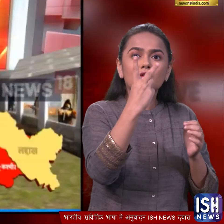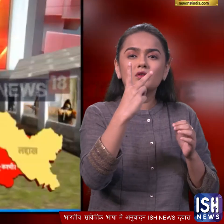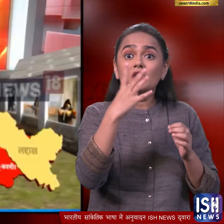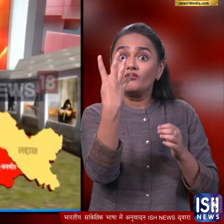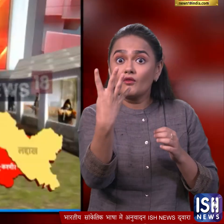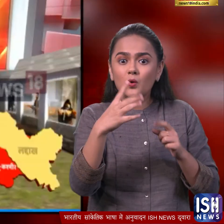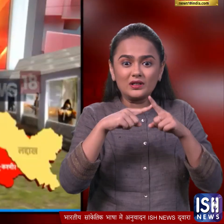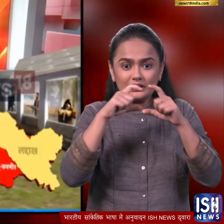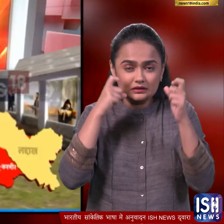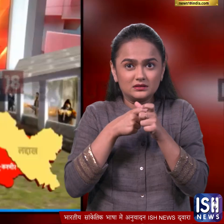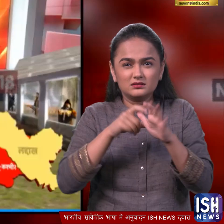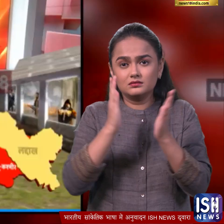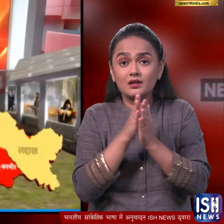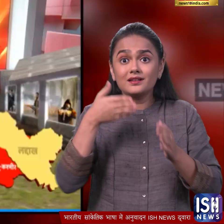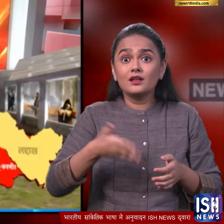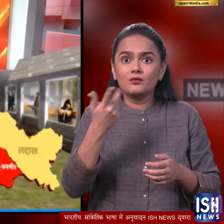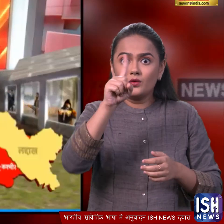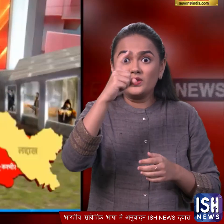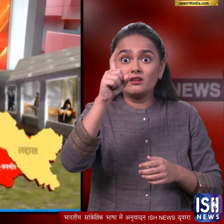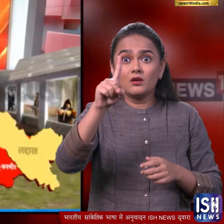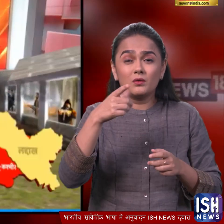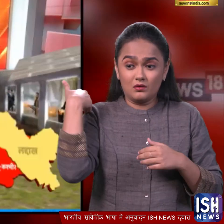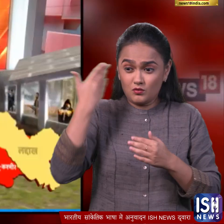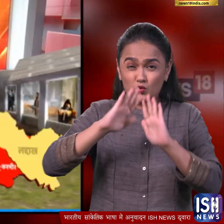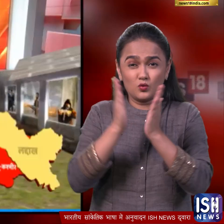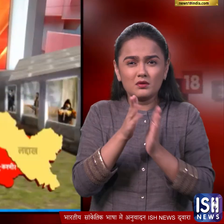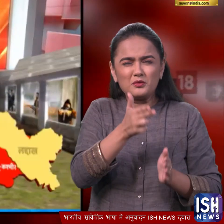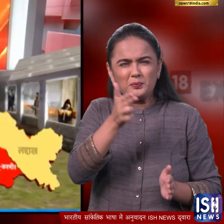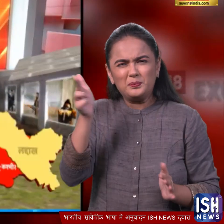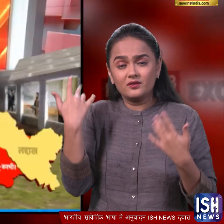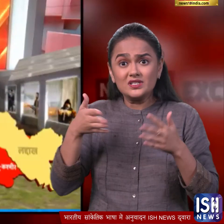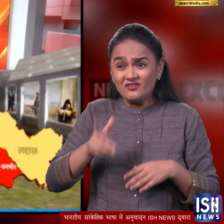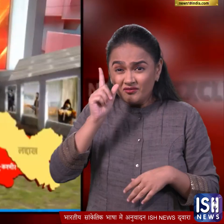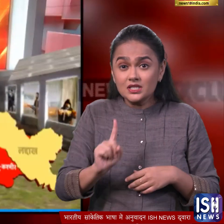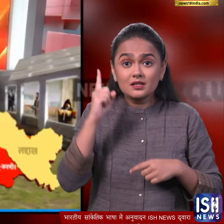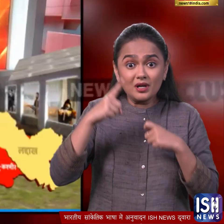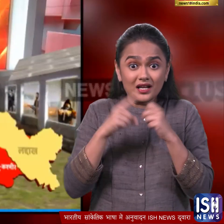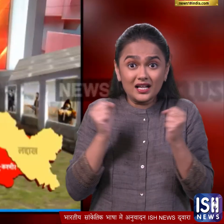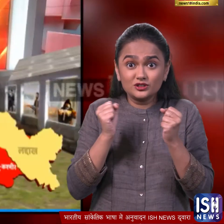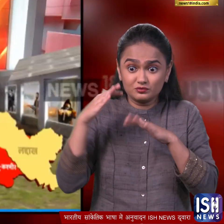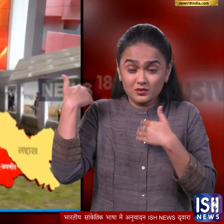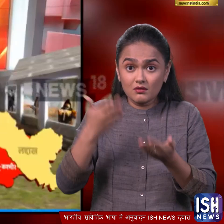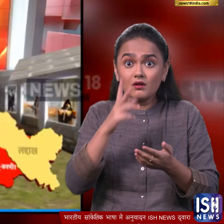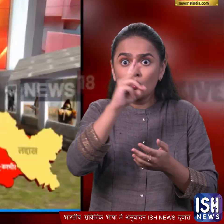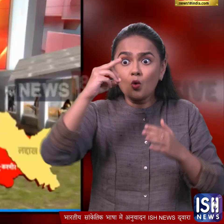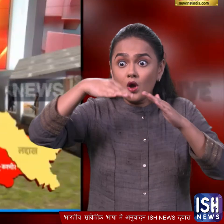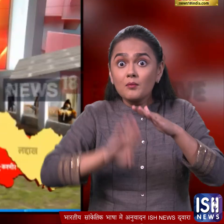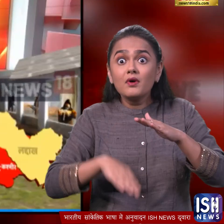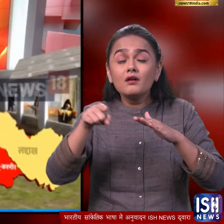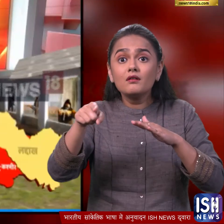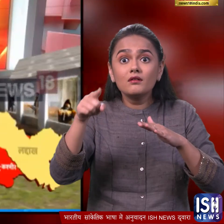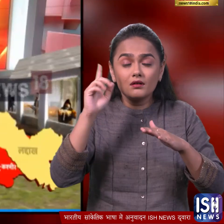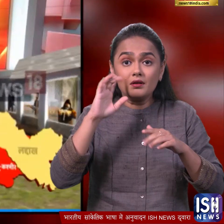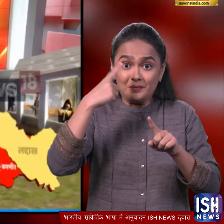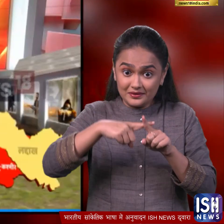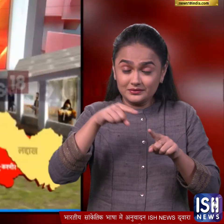गए। पुलिस ने दावा किया कि इस साल अब तक 171 आतंकी मारे जा चुके हैं और ऐसा पहली बार है जब कश्मीर में आतंकियों की संख्या 200 से